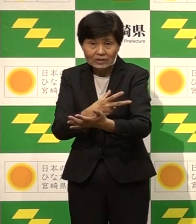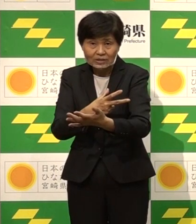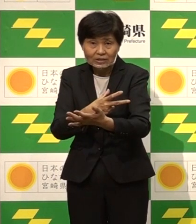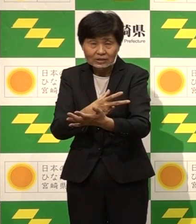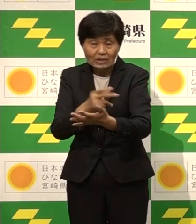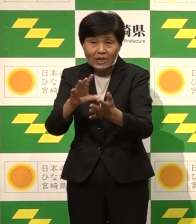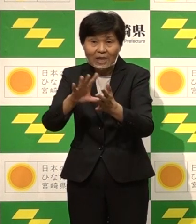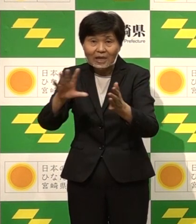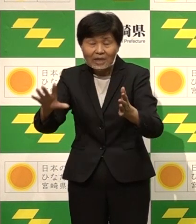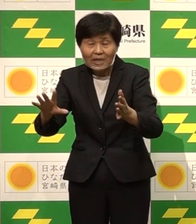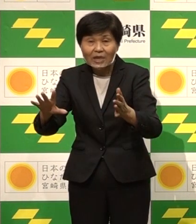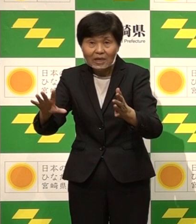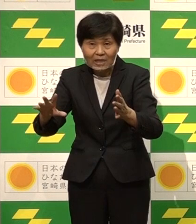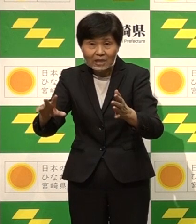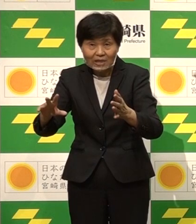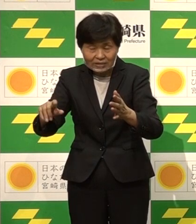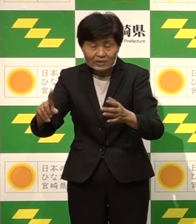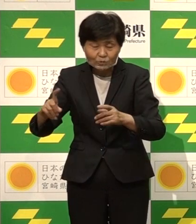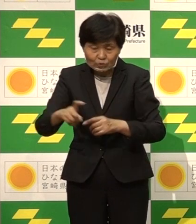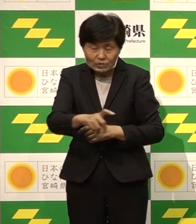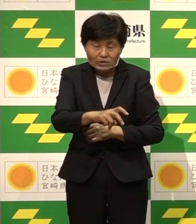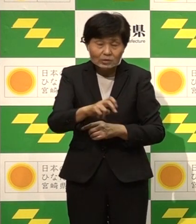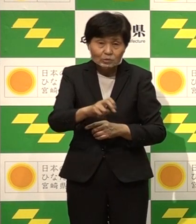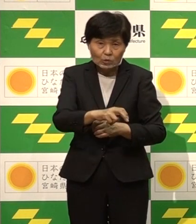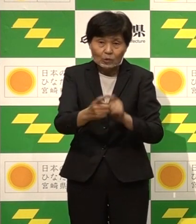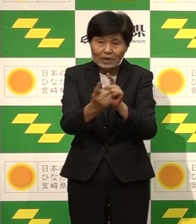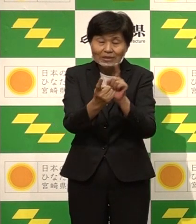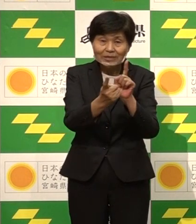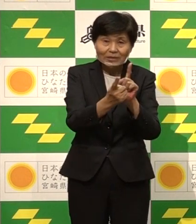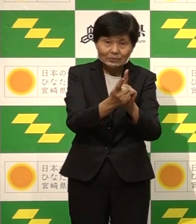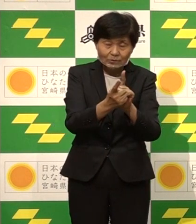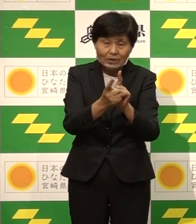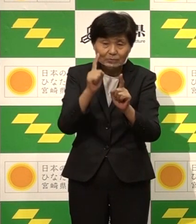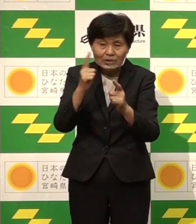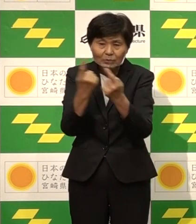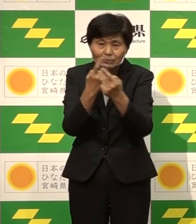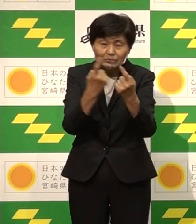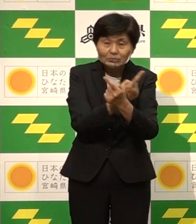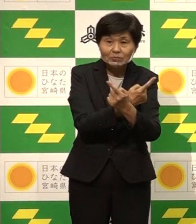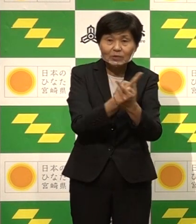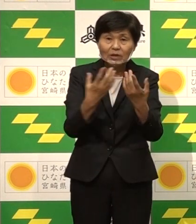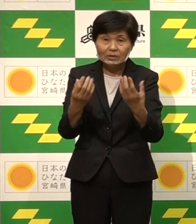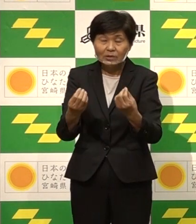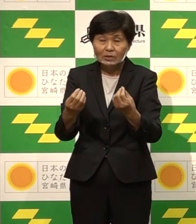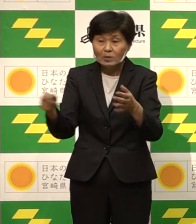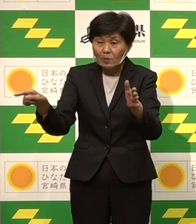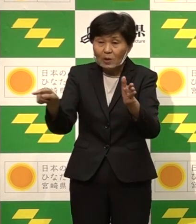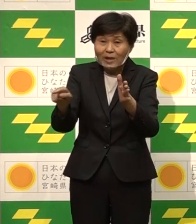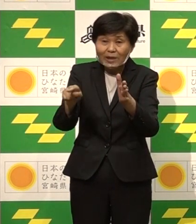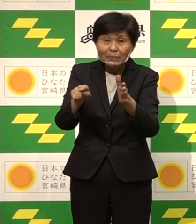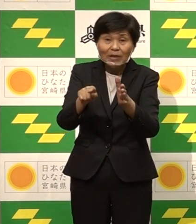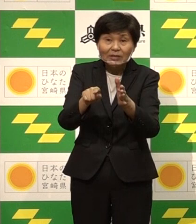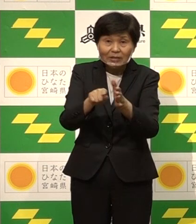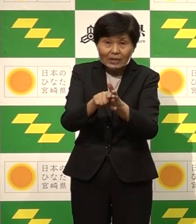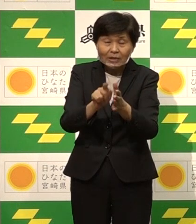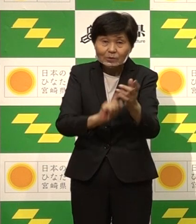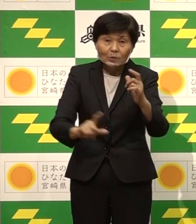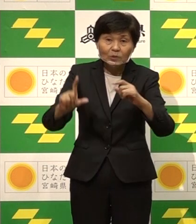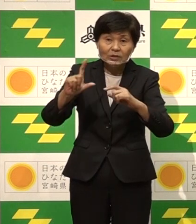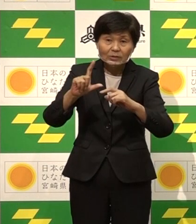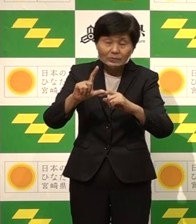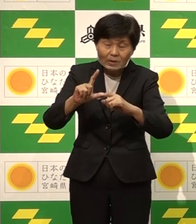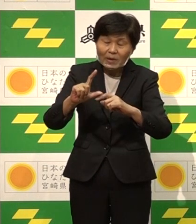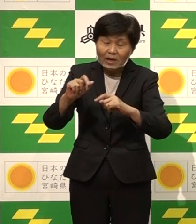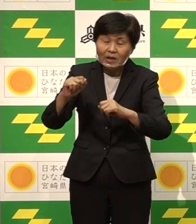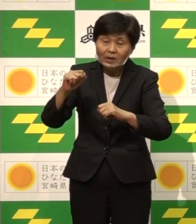特性を踏まえて、これまで対策をこう見直してきたわけでありますが、これまでの規制より弱くなっているではない